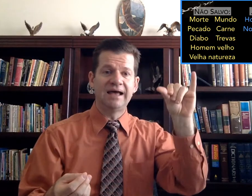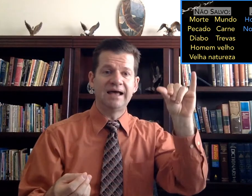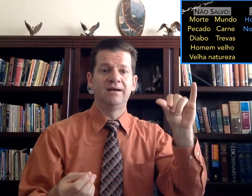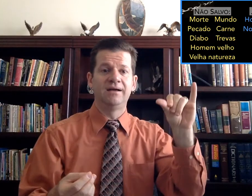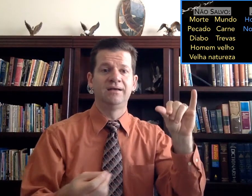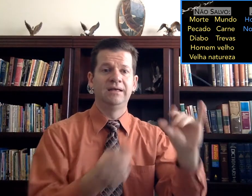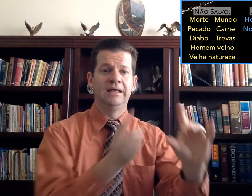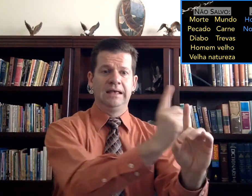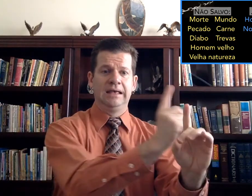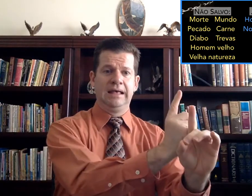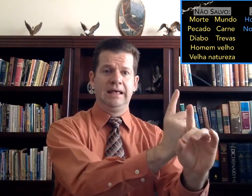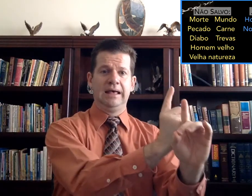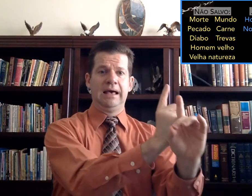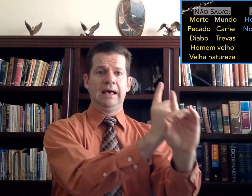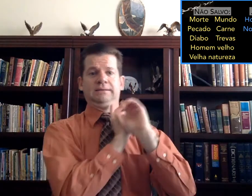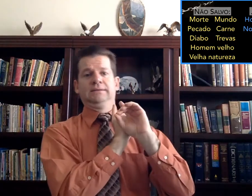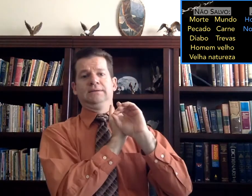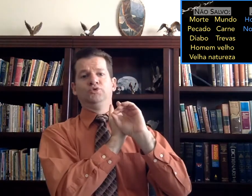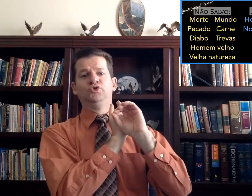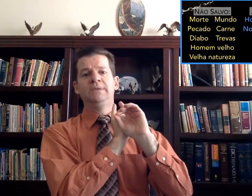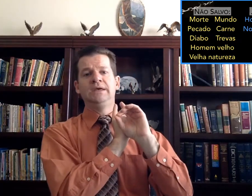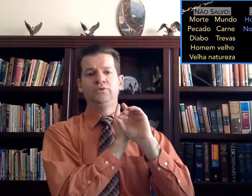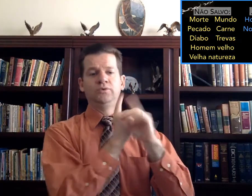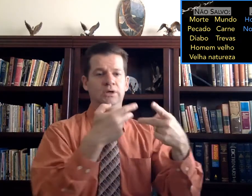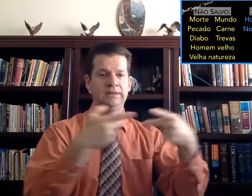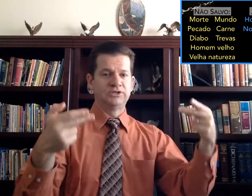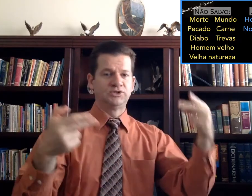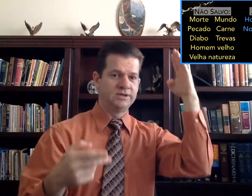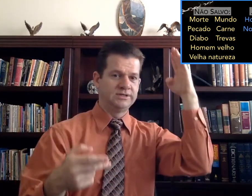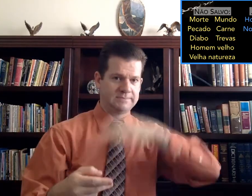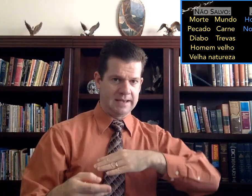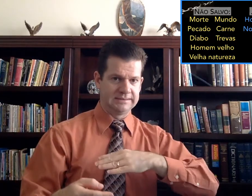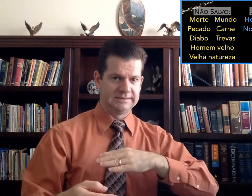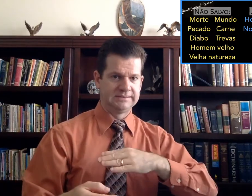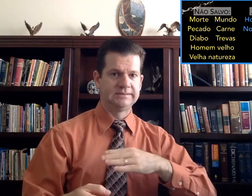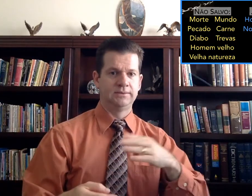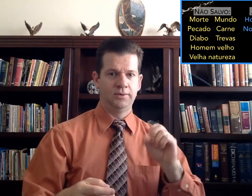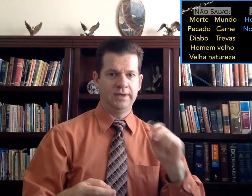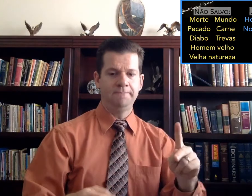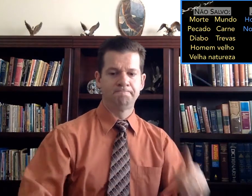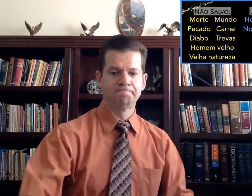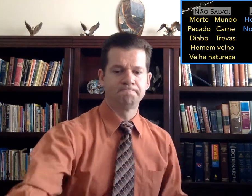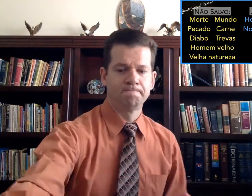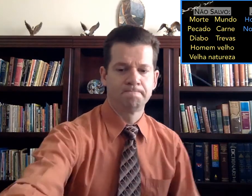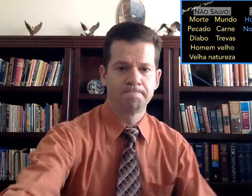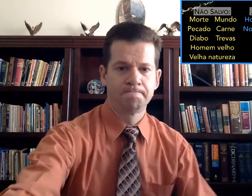evitar o domínio das coisas más. Ok?